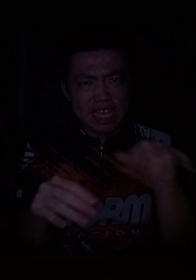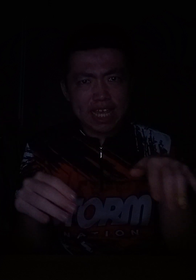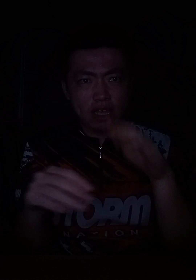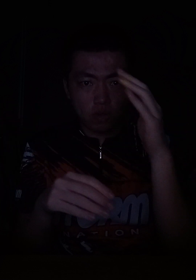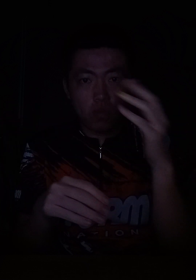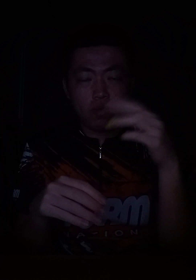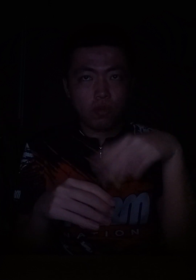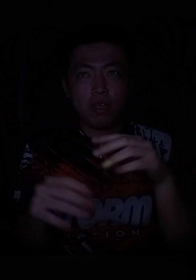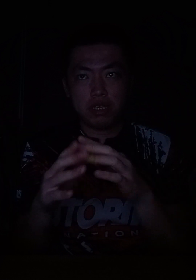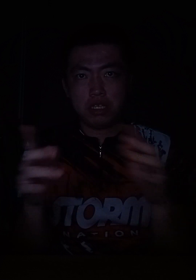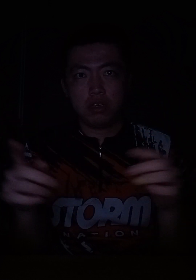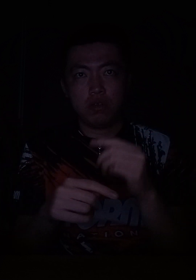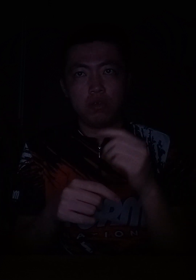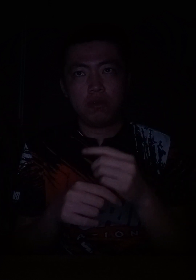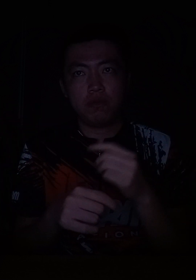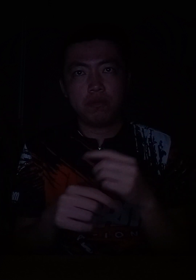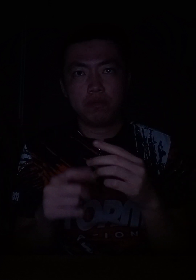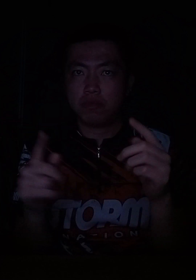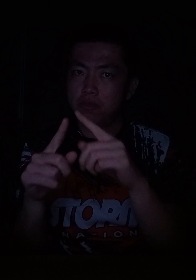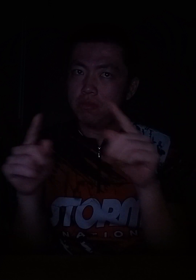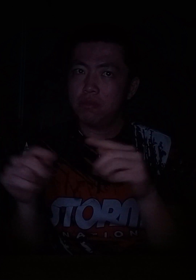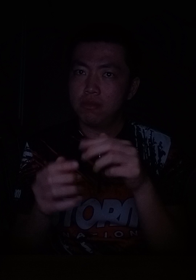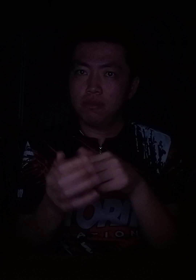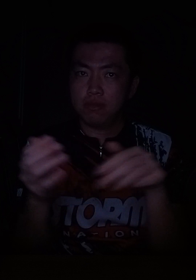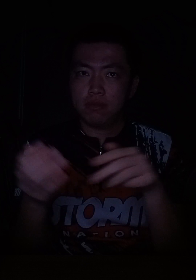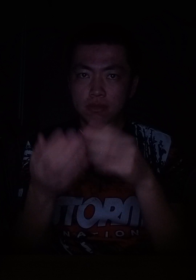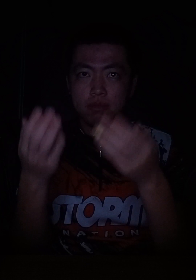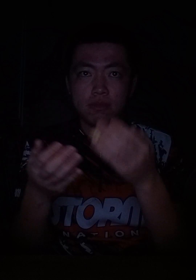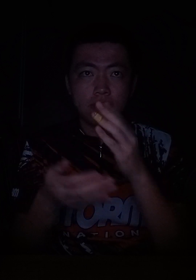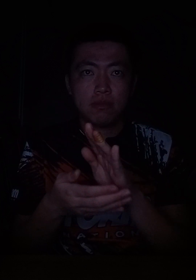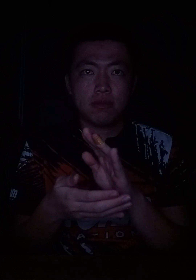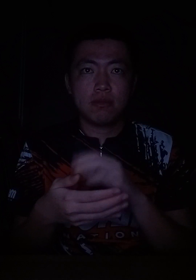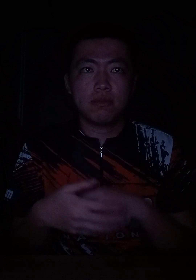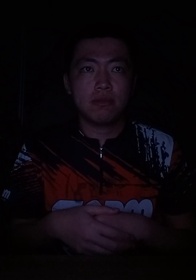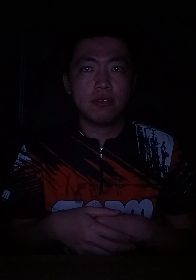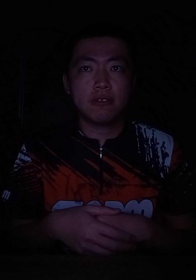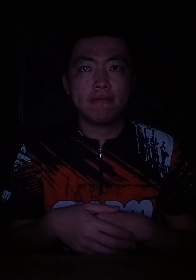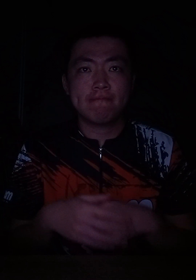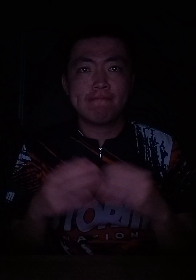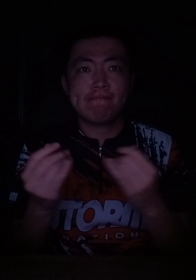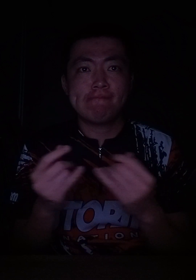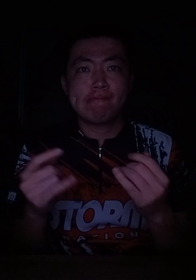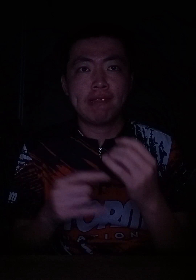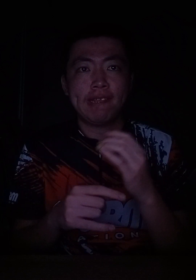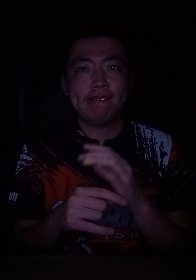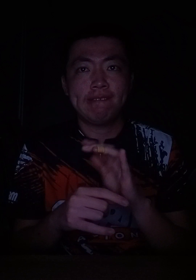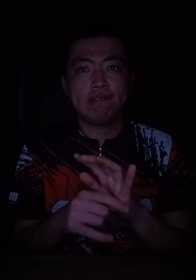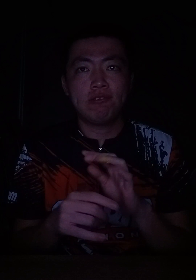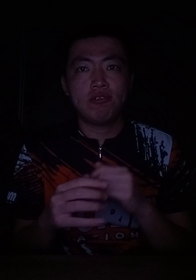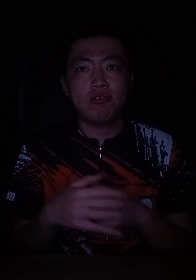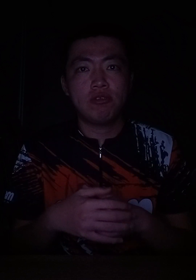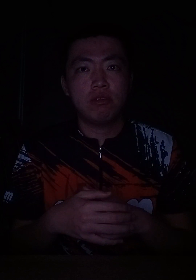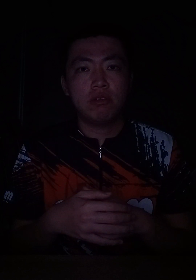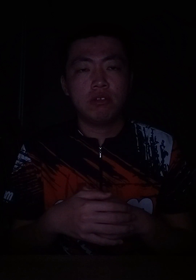써져 있는 펜스가 쳐져 있고요. 벽에는 안내문이 붙여져 있습니다. 원상복구는 되지 않은 상태입니다. A씨는